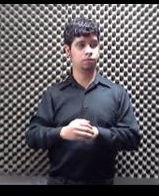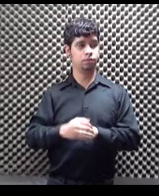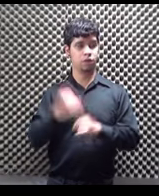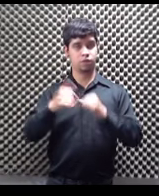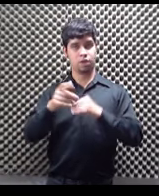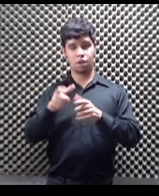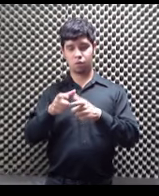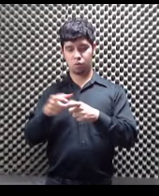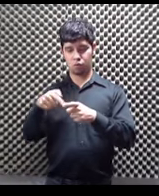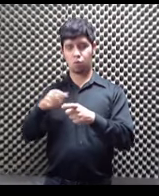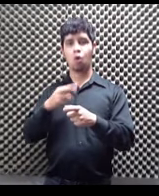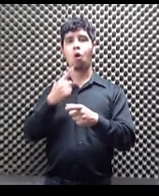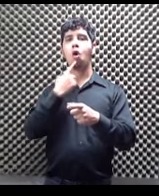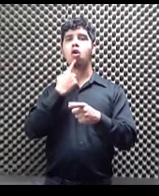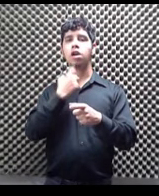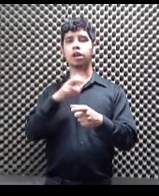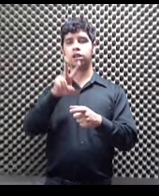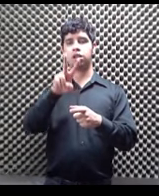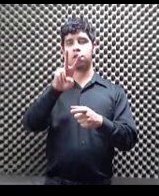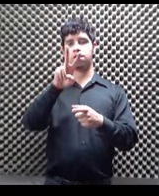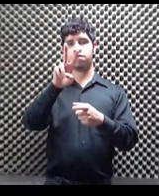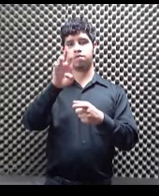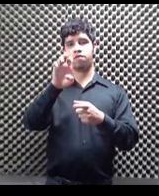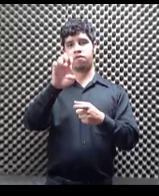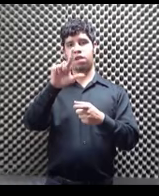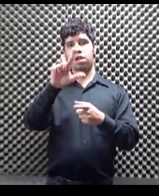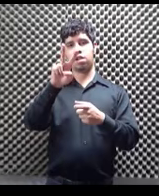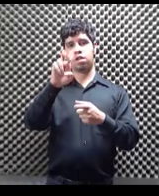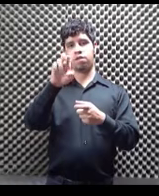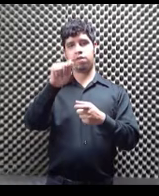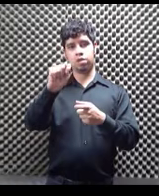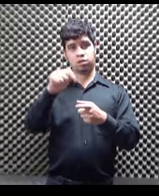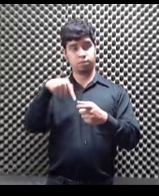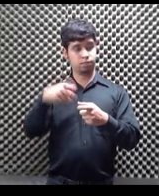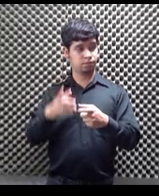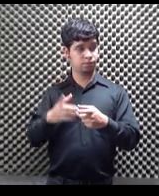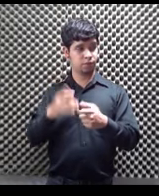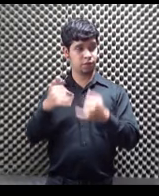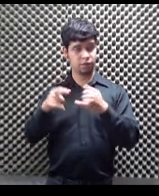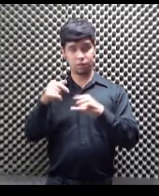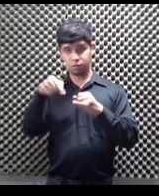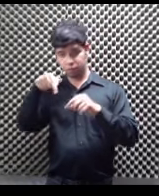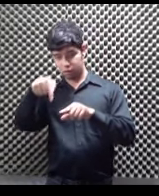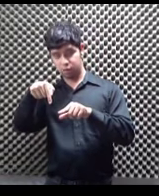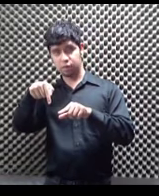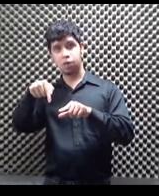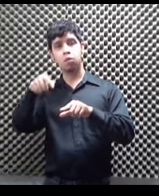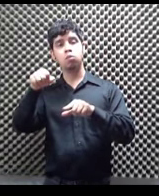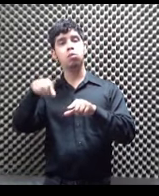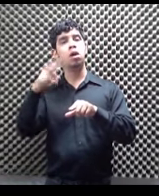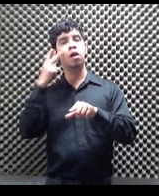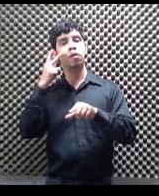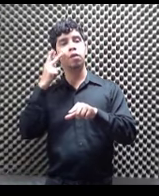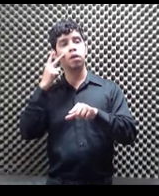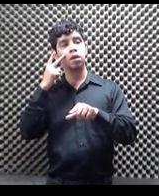un muffin, mini muffin de red velvet. Ese mini muffin. Sí. Y este que está aquí es un mini... Mini chocolate.